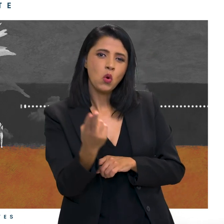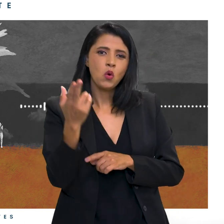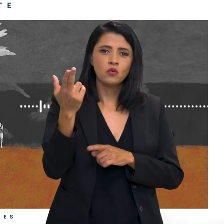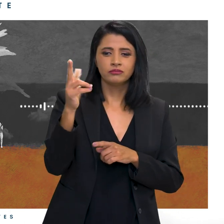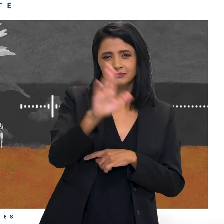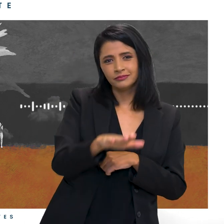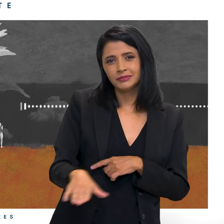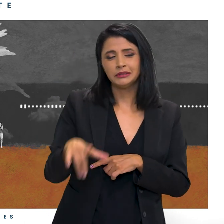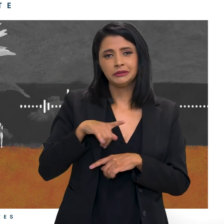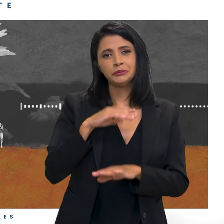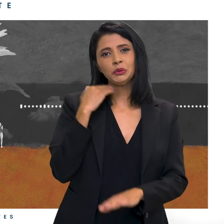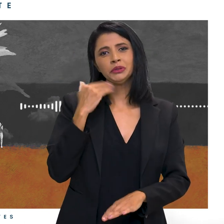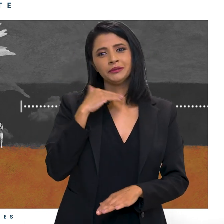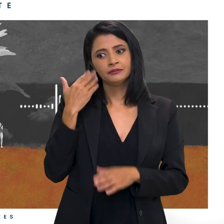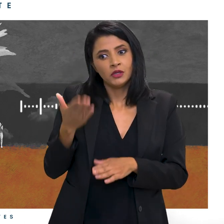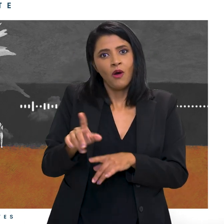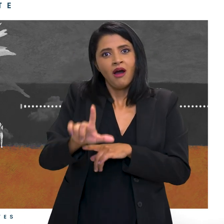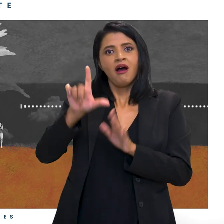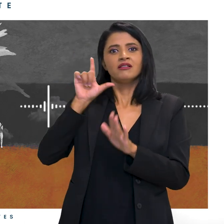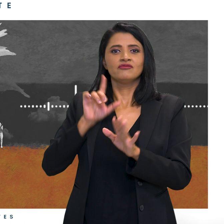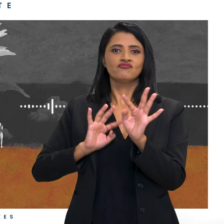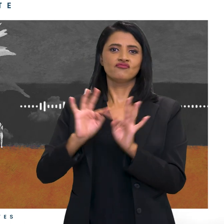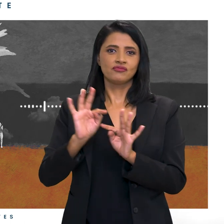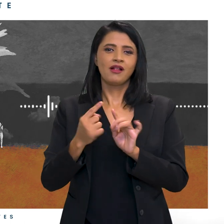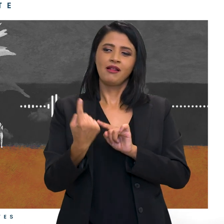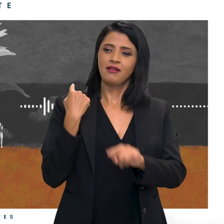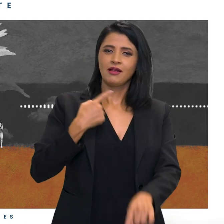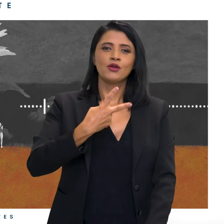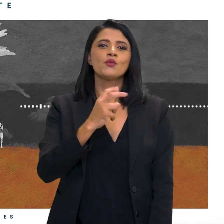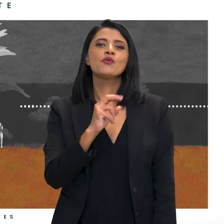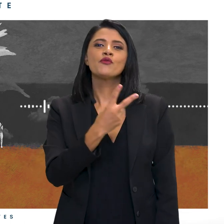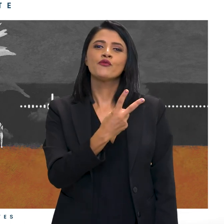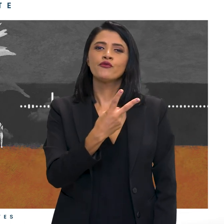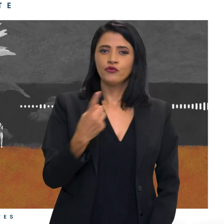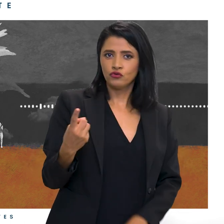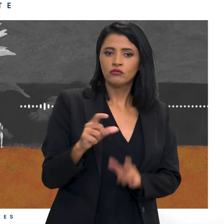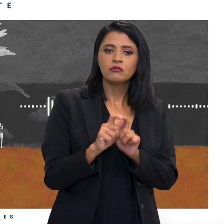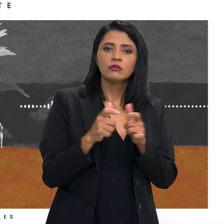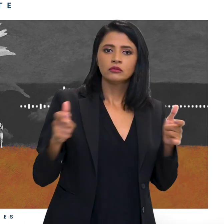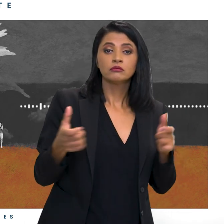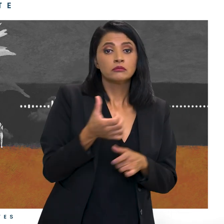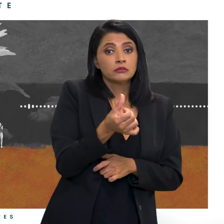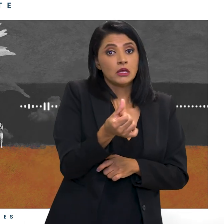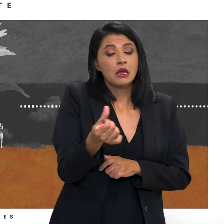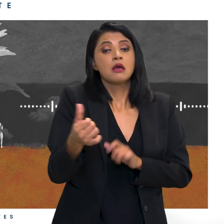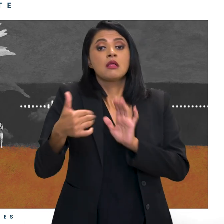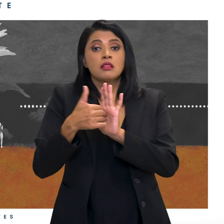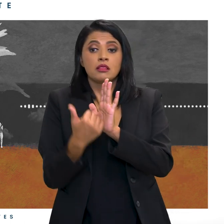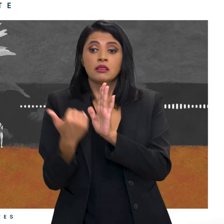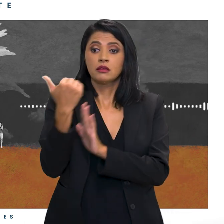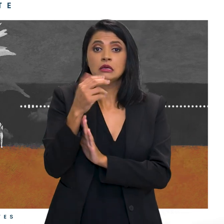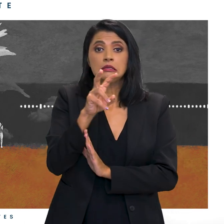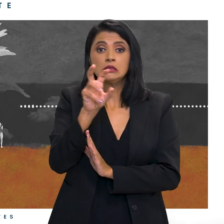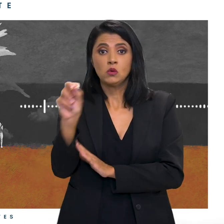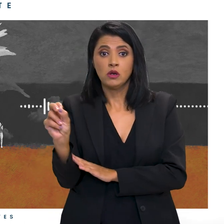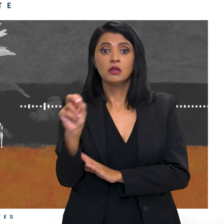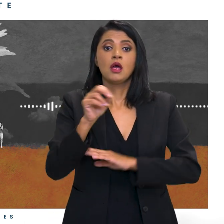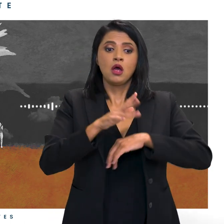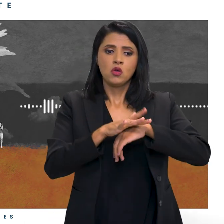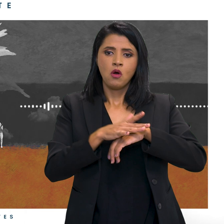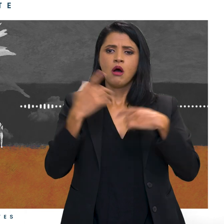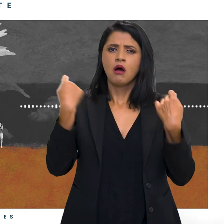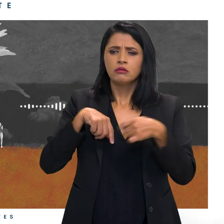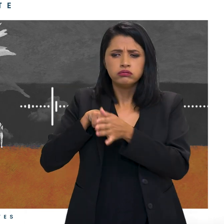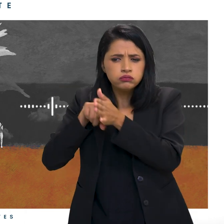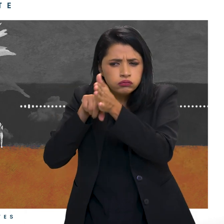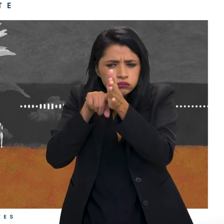intelectual ou mesmo que a criança possa morrer. Desde 2021, existe uma lei que ampliou de 6 para 50 as